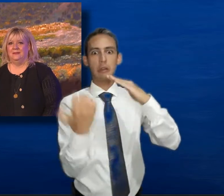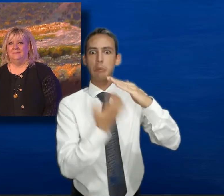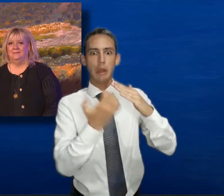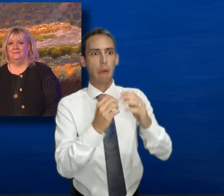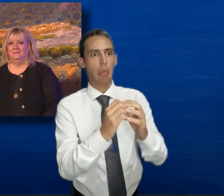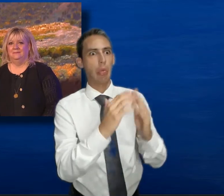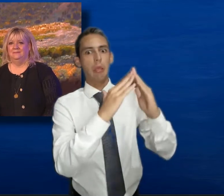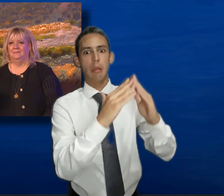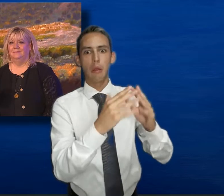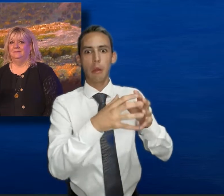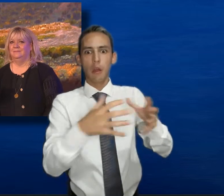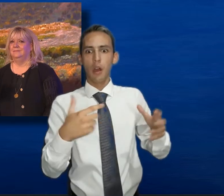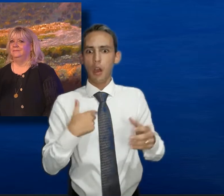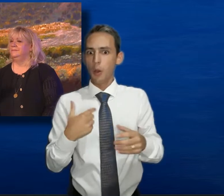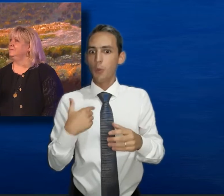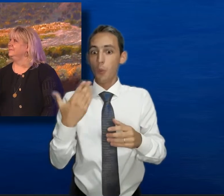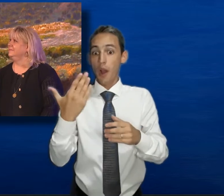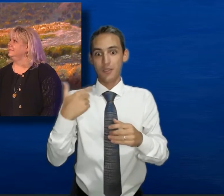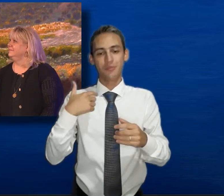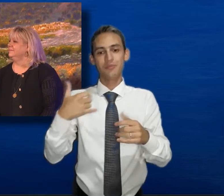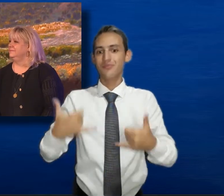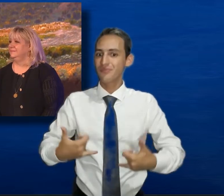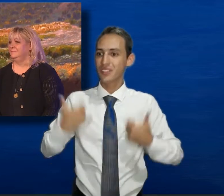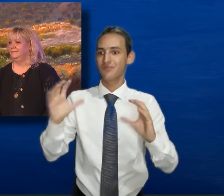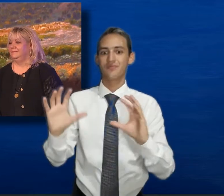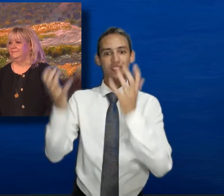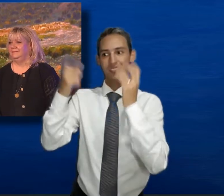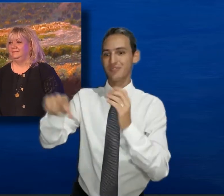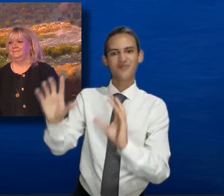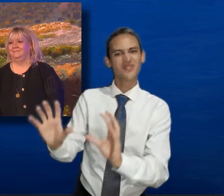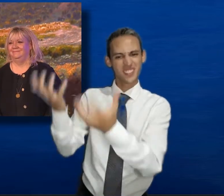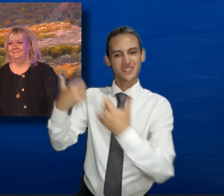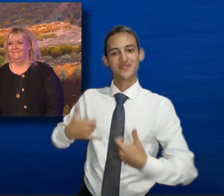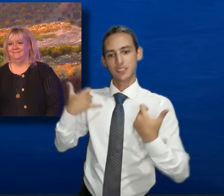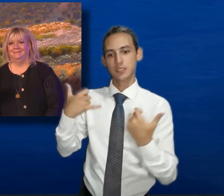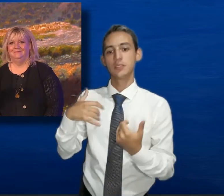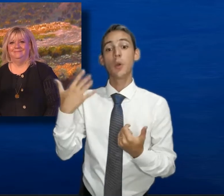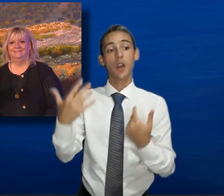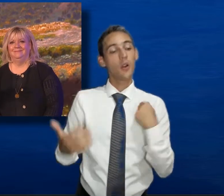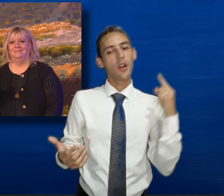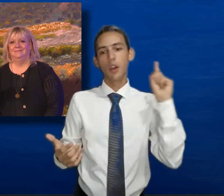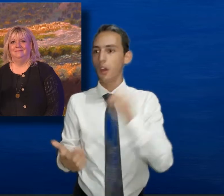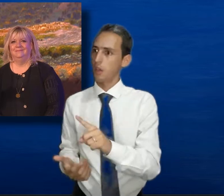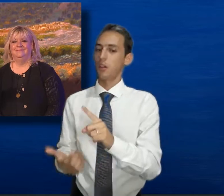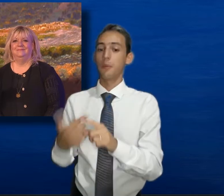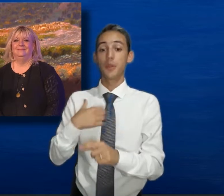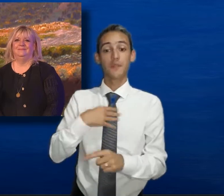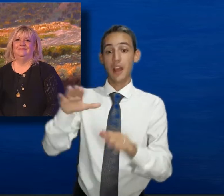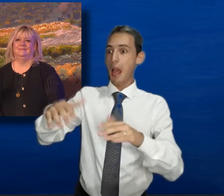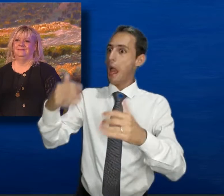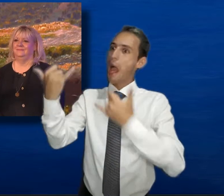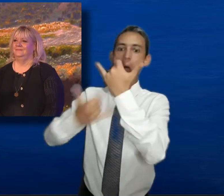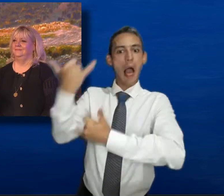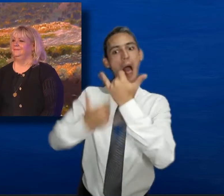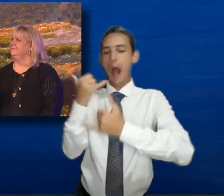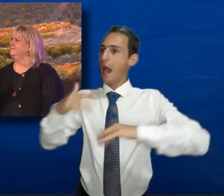me tomava muito tempo. E cheguei uma certa noite tarde para uma festa de aniversário da família.